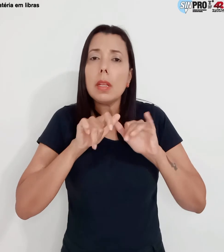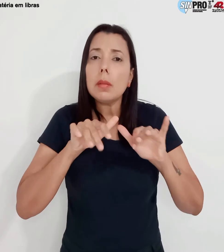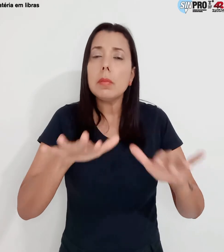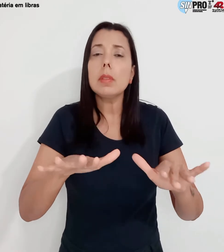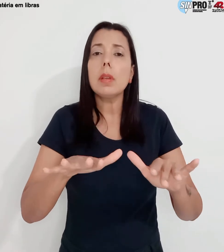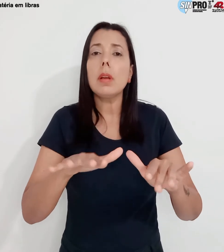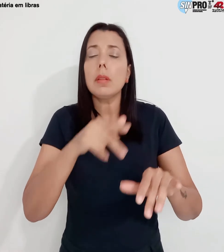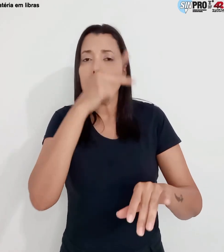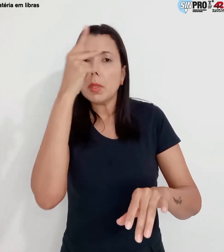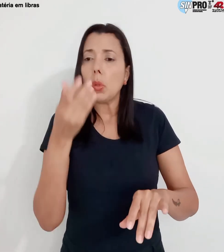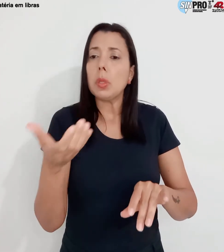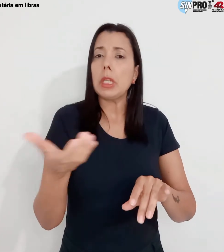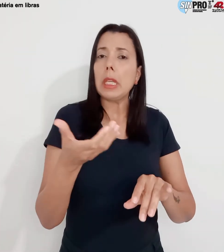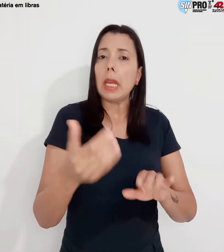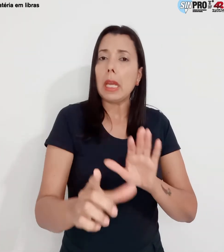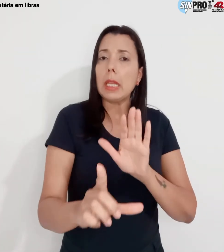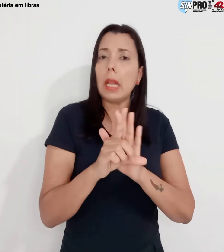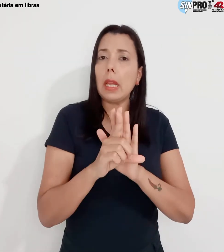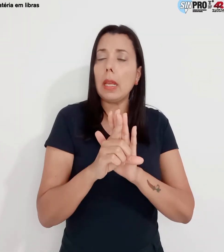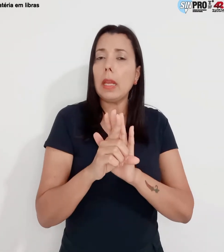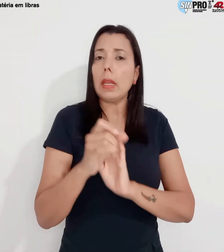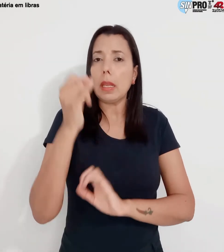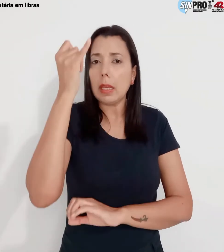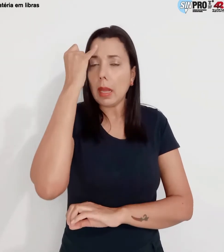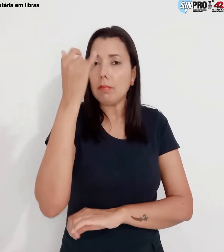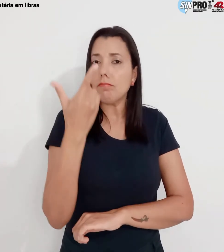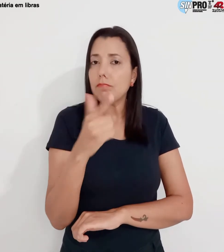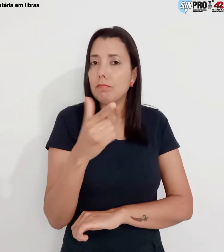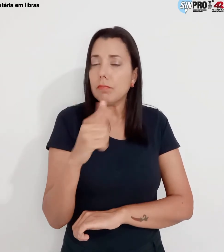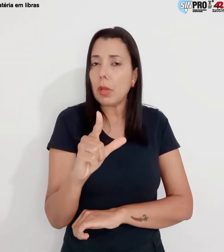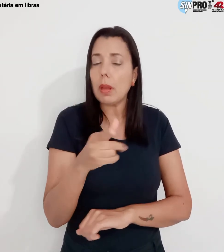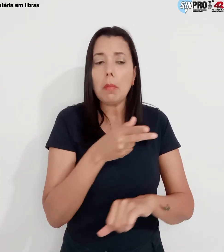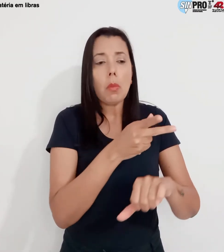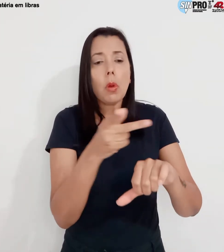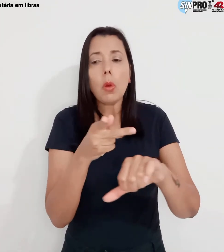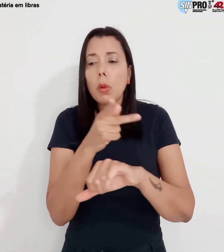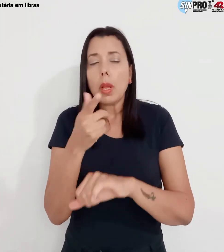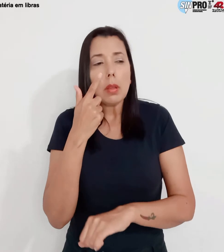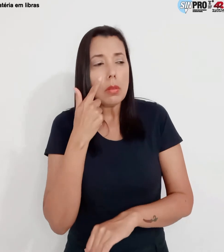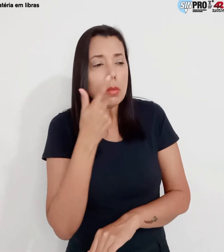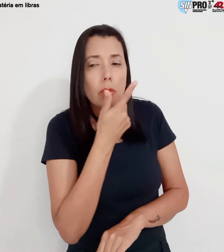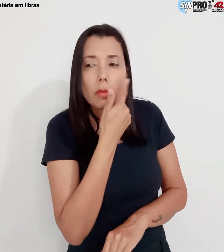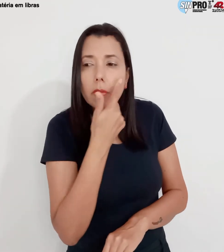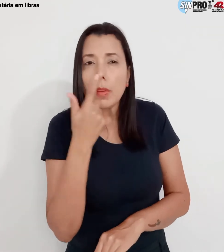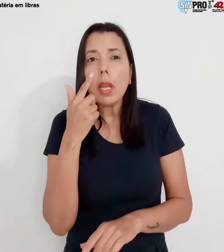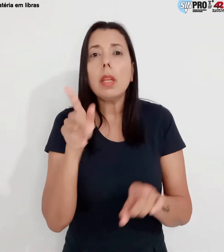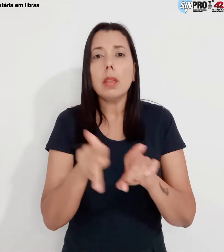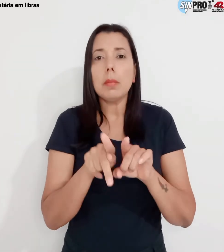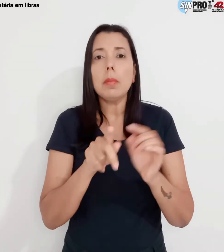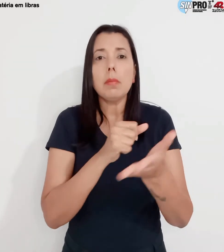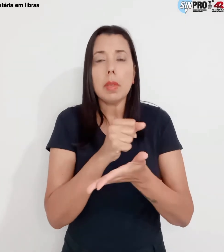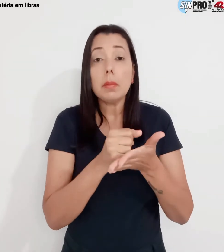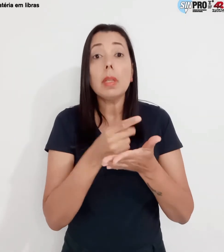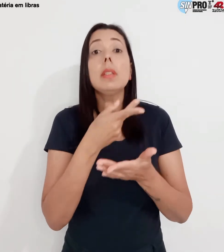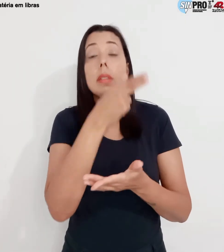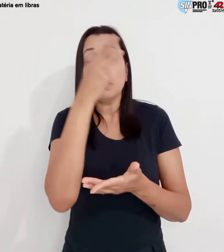expansão dos defensores da lei da mordaça, procurando identificar as bases e